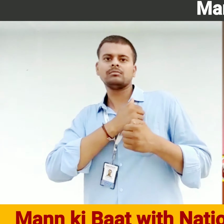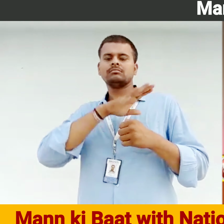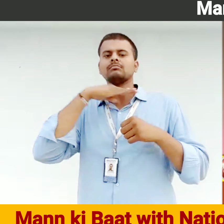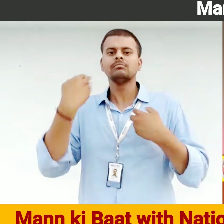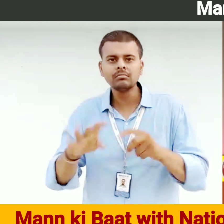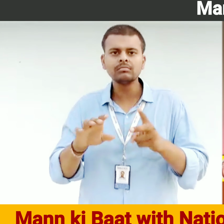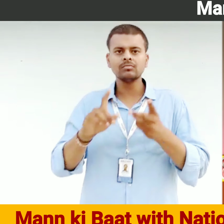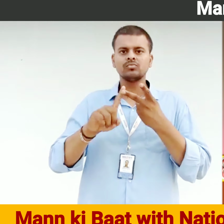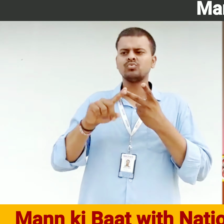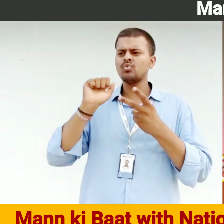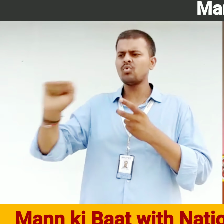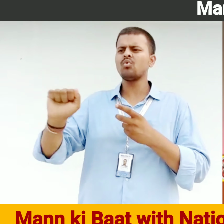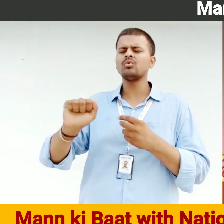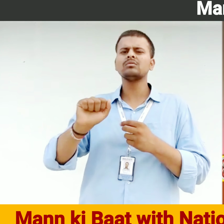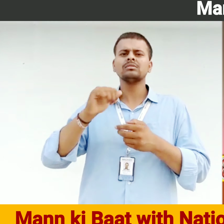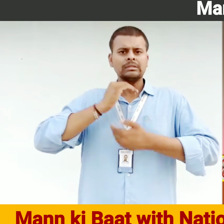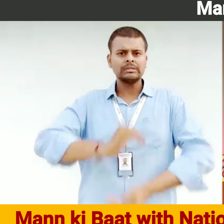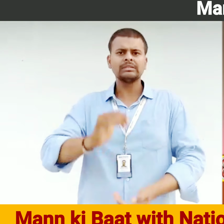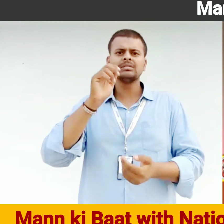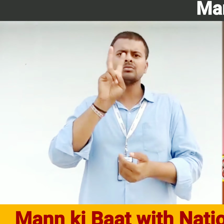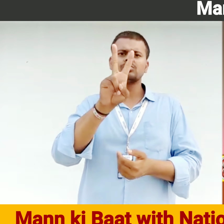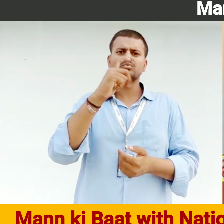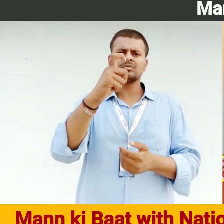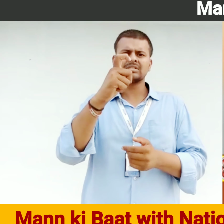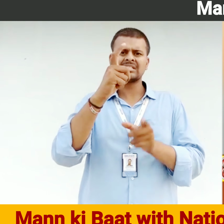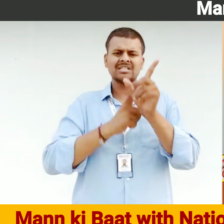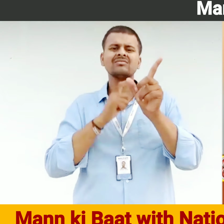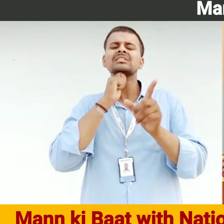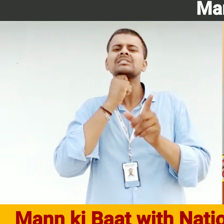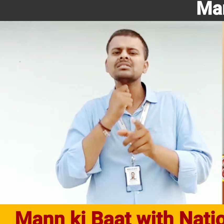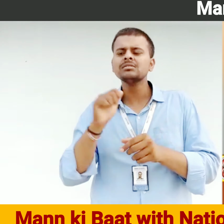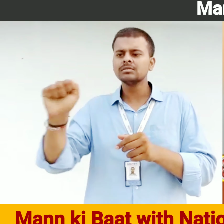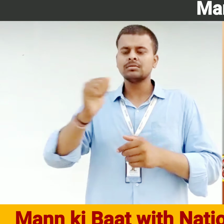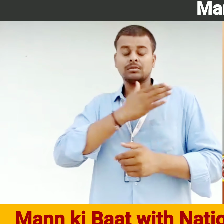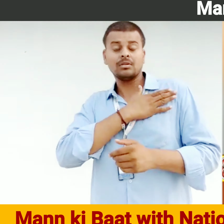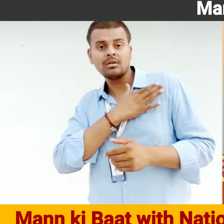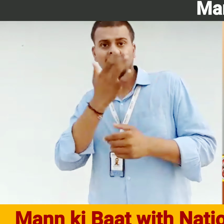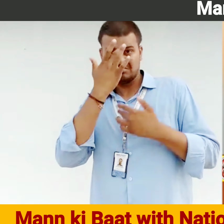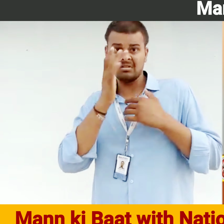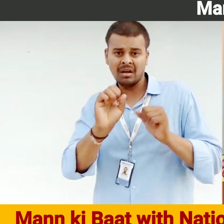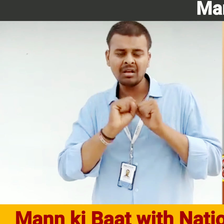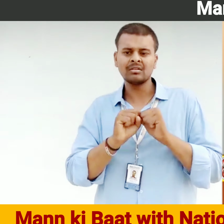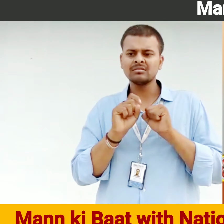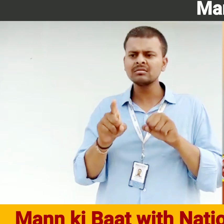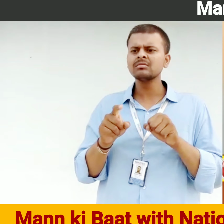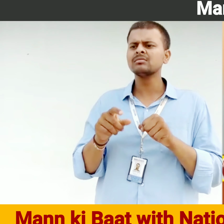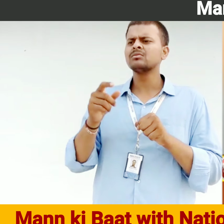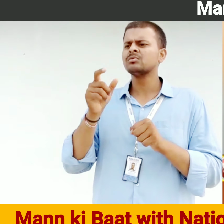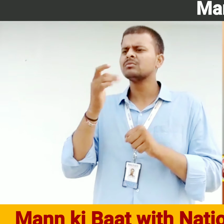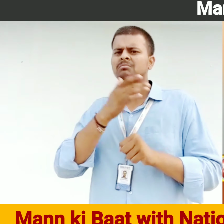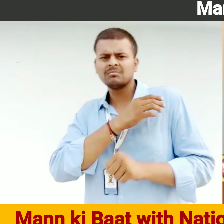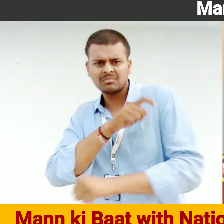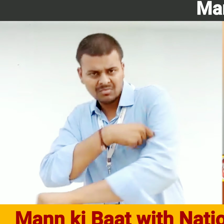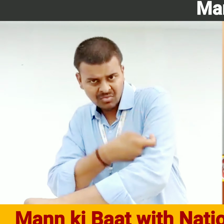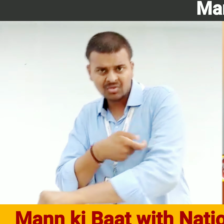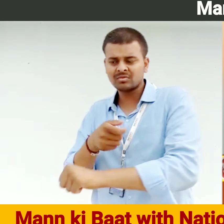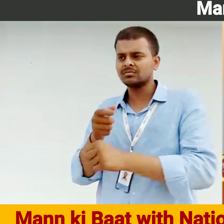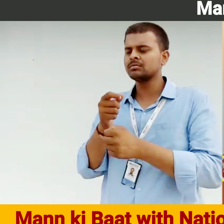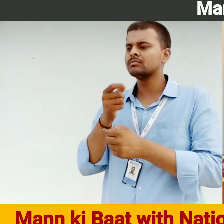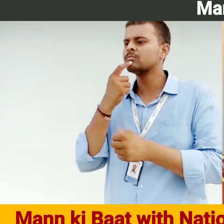27 साल के बेटे जीवा को भी हार्ट की बीमारी थी। डॉक्टर्स ने जीवा के लिए सर्जरी की सलाह दी